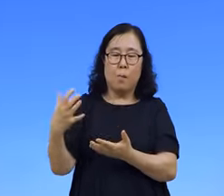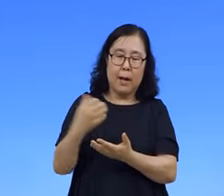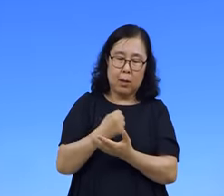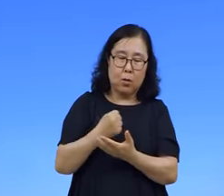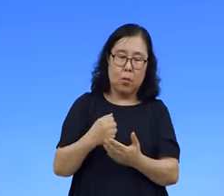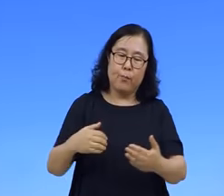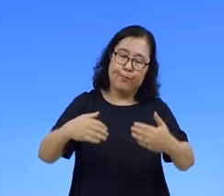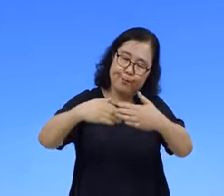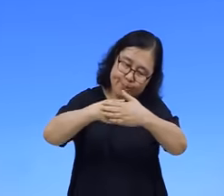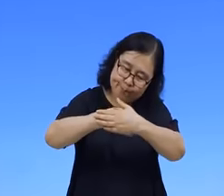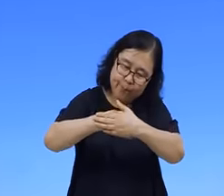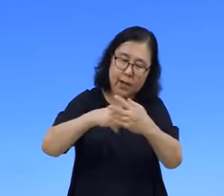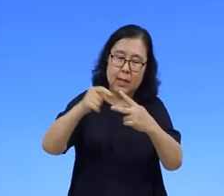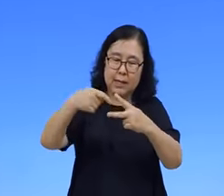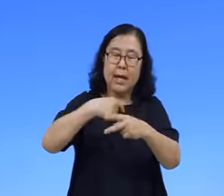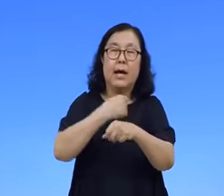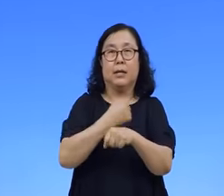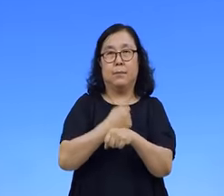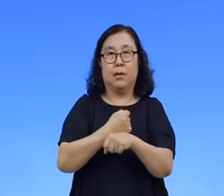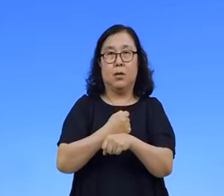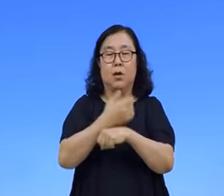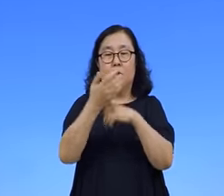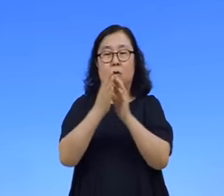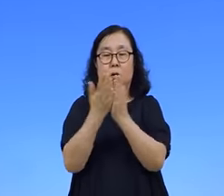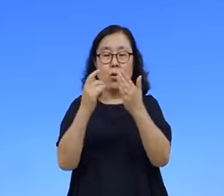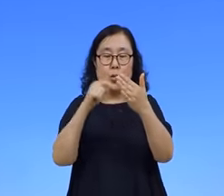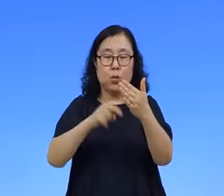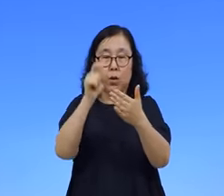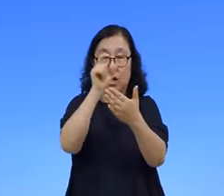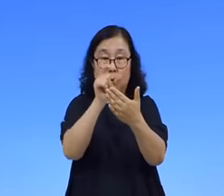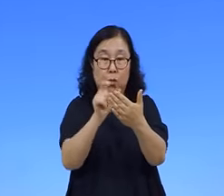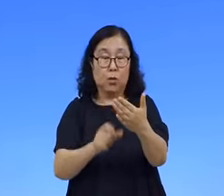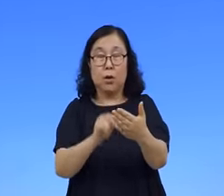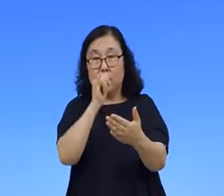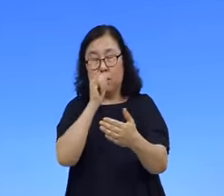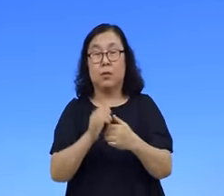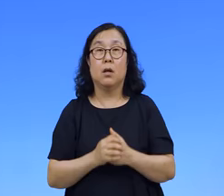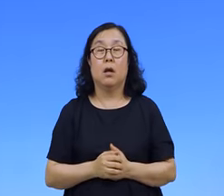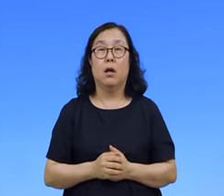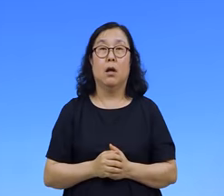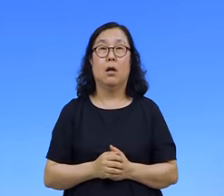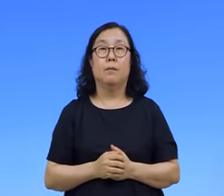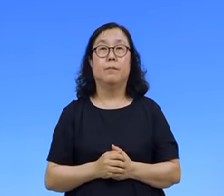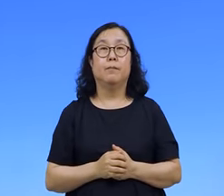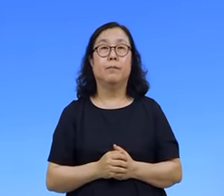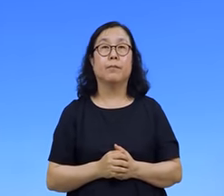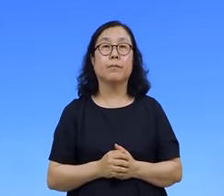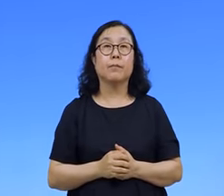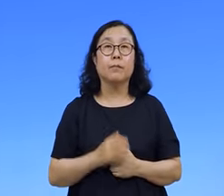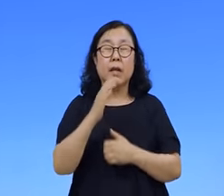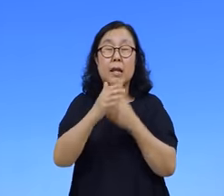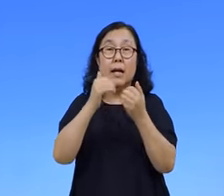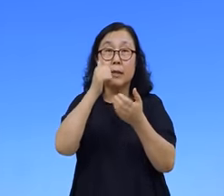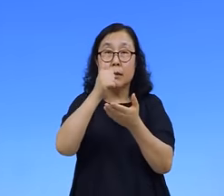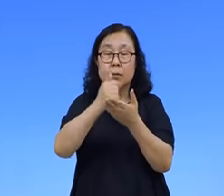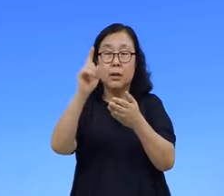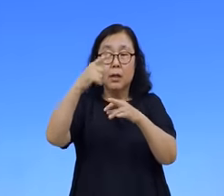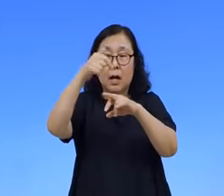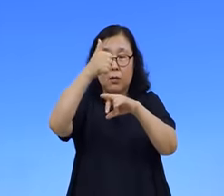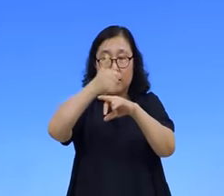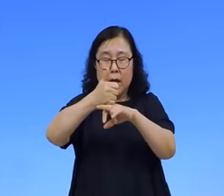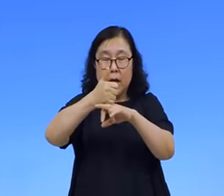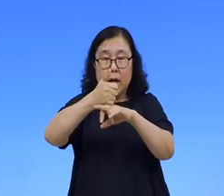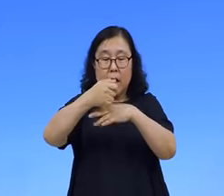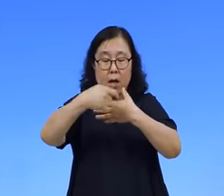허용하고 계시다는 거예요. 그래서 그게 제 성경으로 기록이 되어 있습니다. 하나님은 그